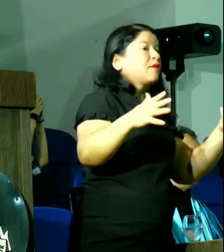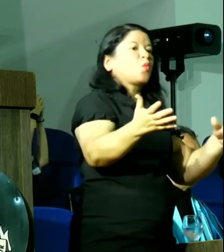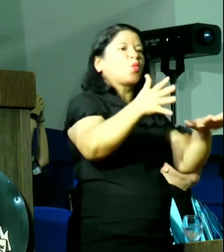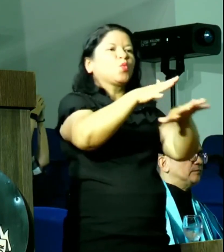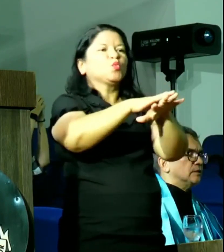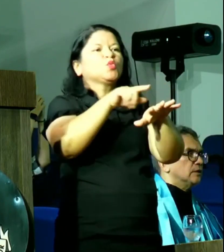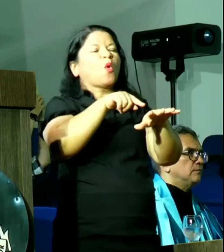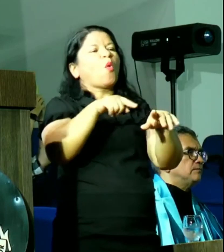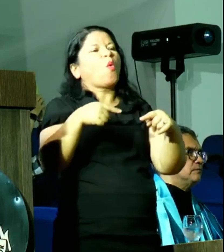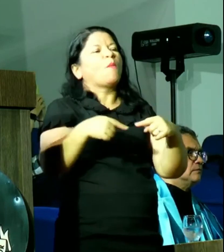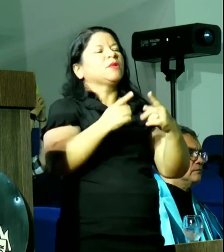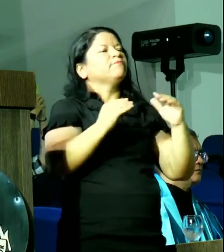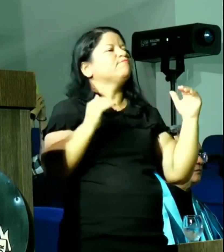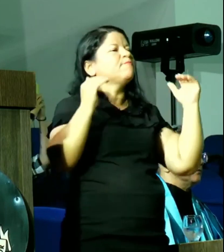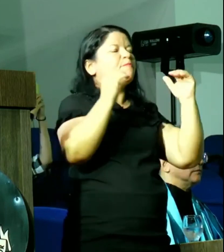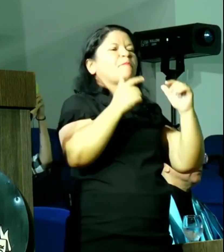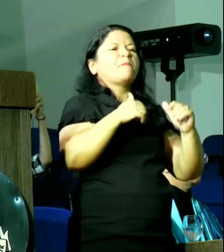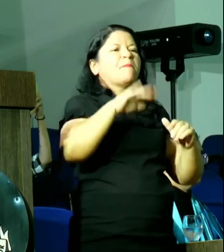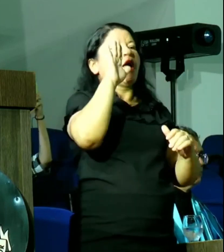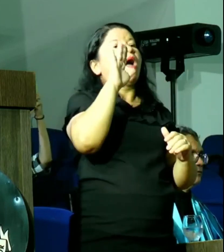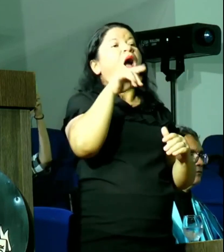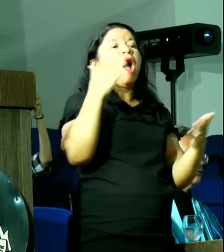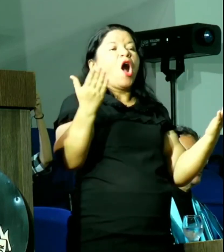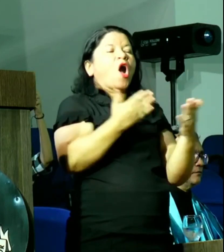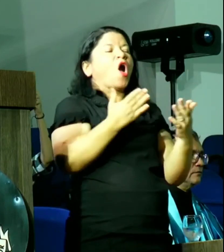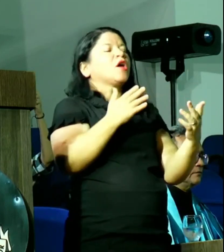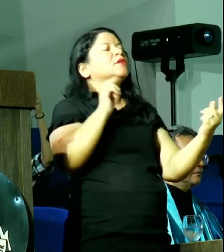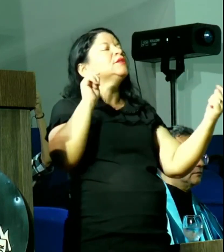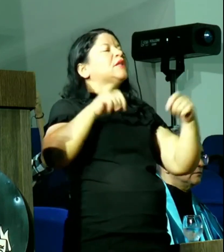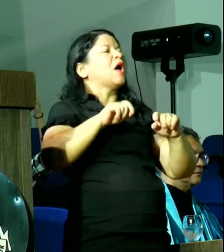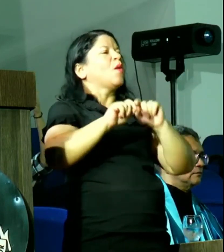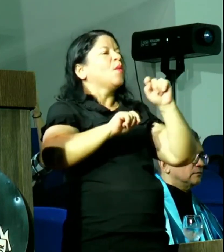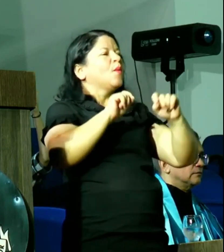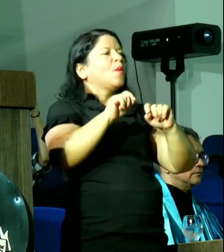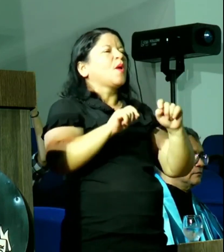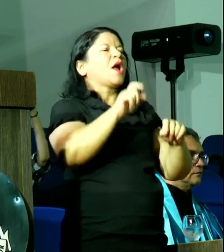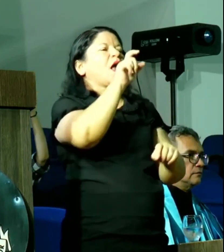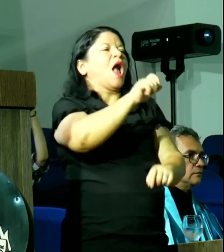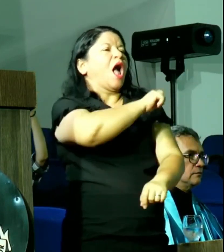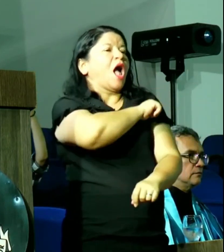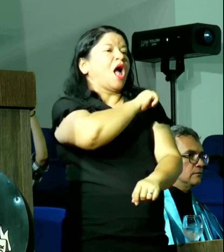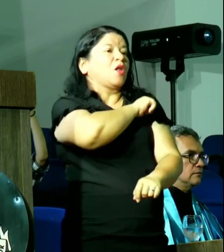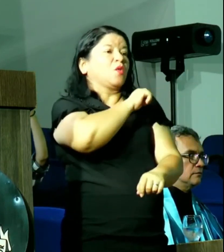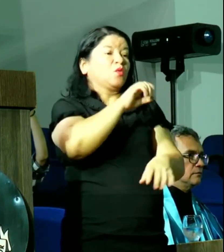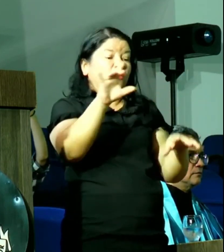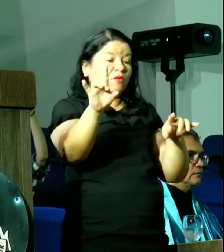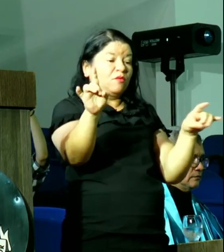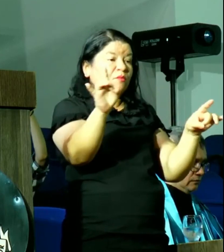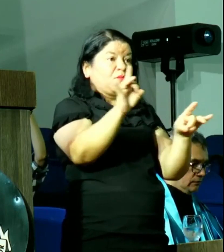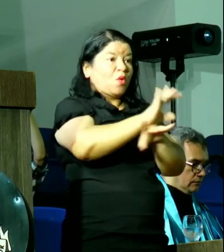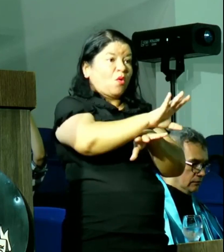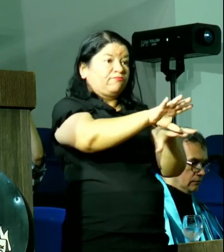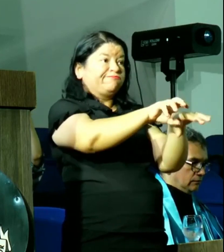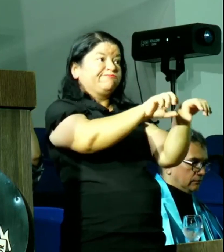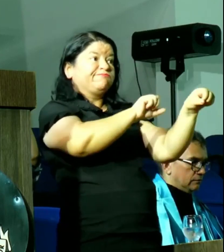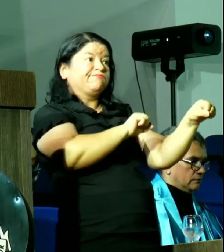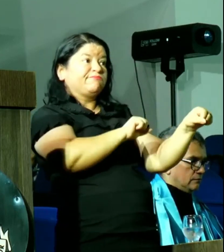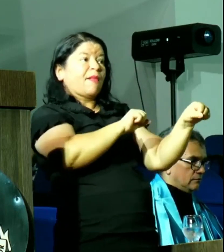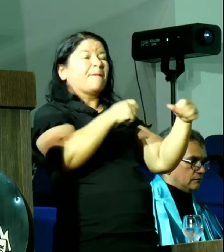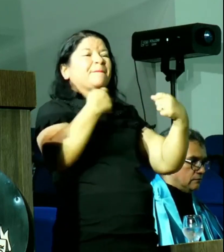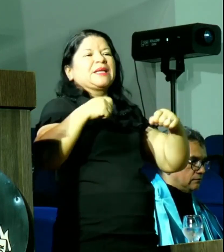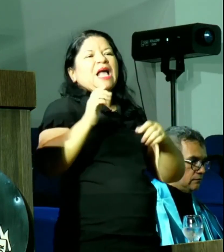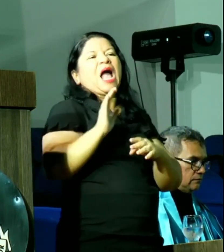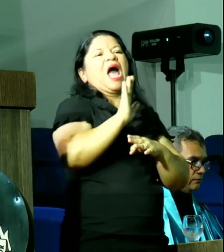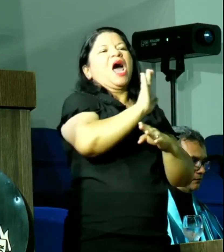outro patamar. Cabe agora garantir a permanência dos alunos ingressos em situação de vulnerabilidade. Faz-se